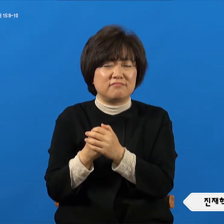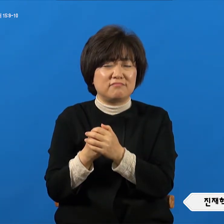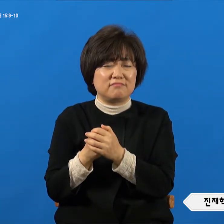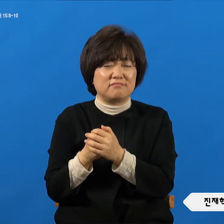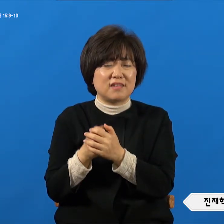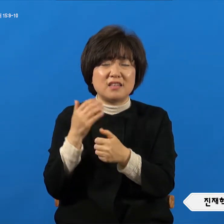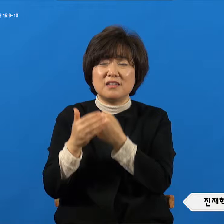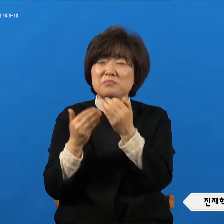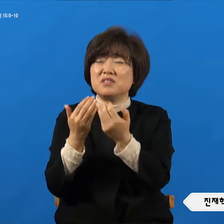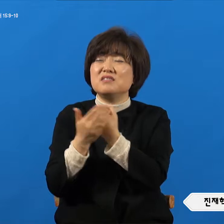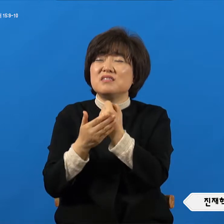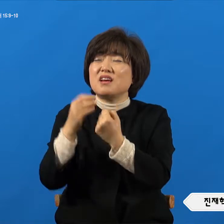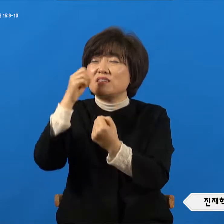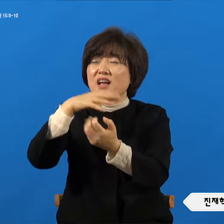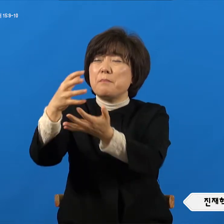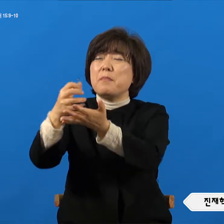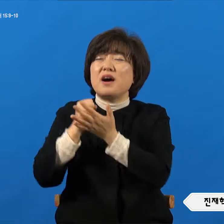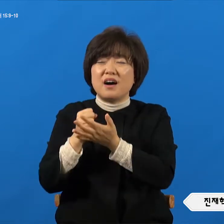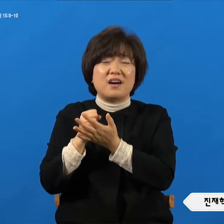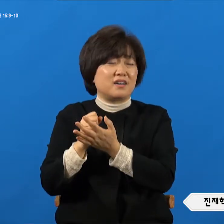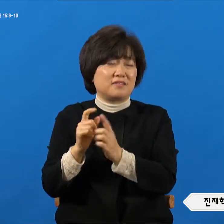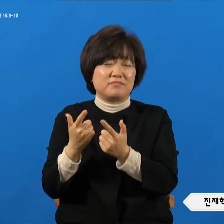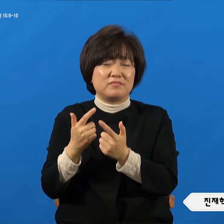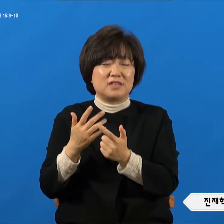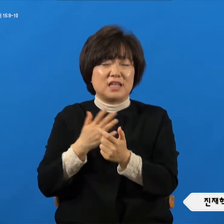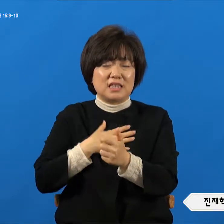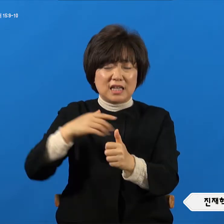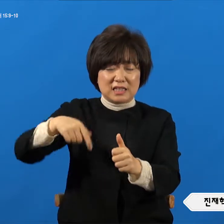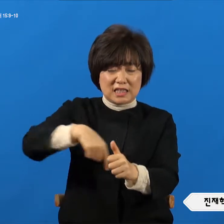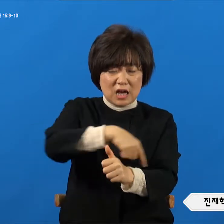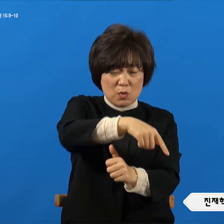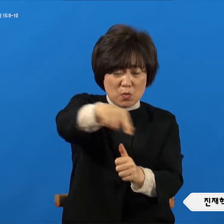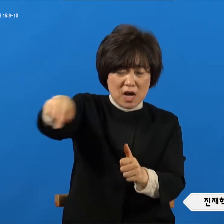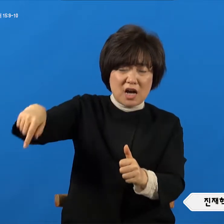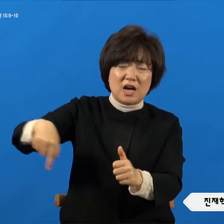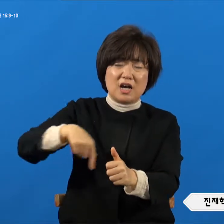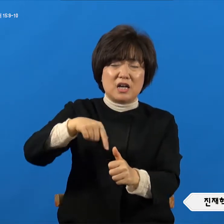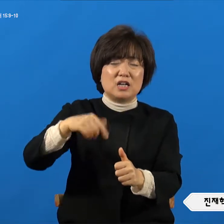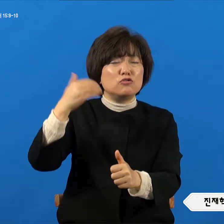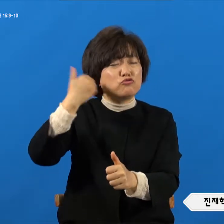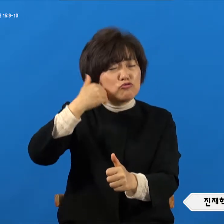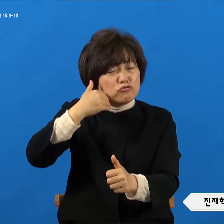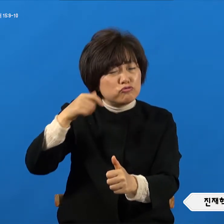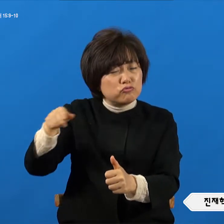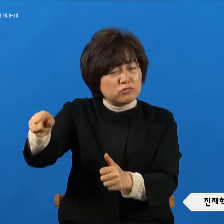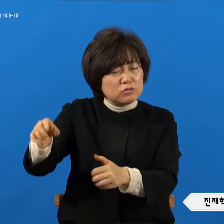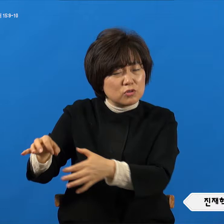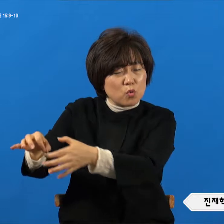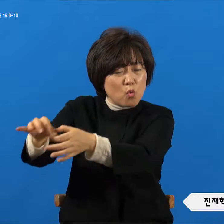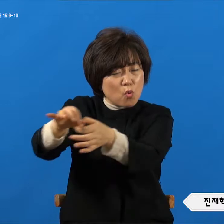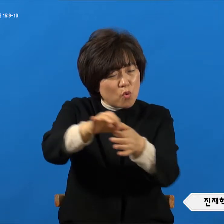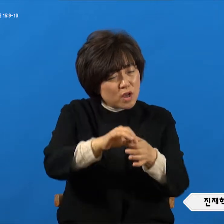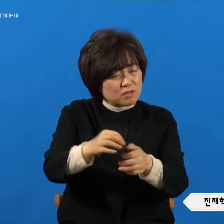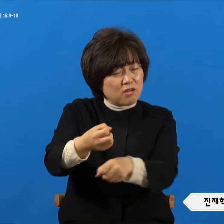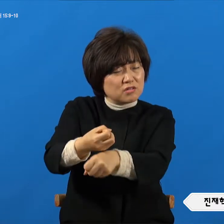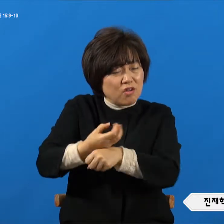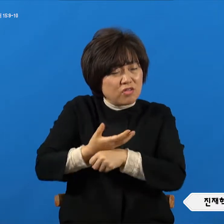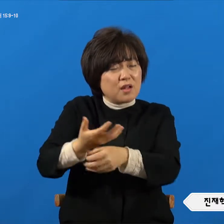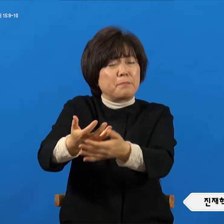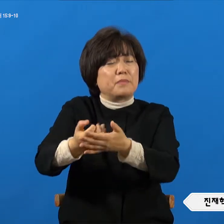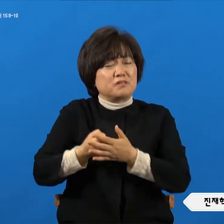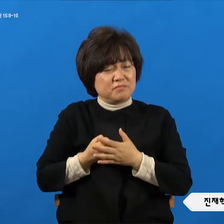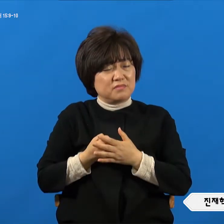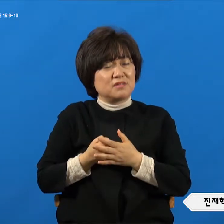표현되지 않습니다. 우리의 있는 상황을 통해 누군가를 통해 전달됩니다. 누군가를